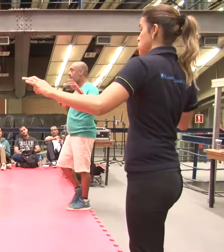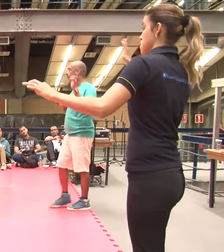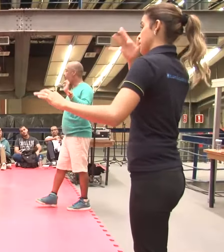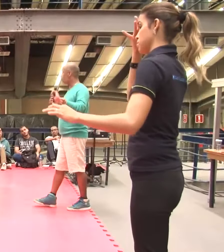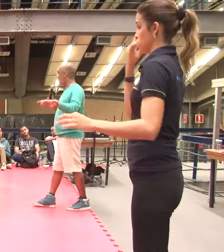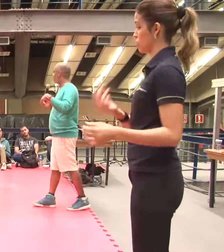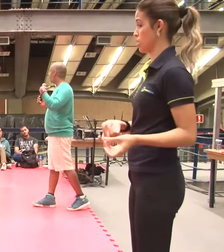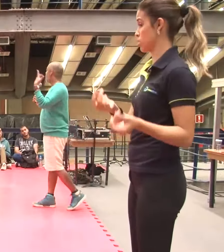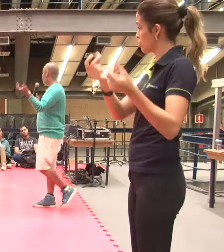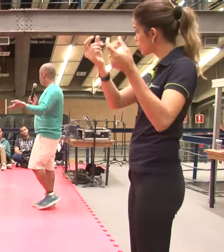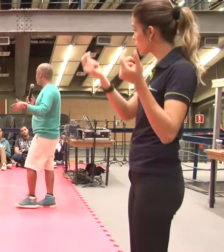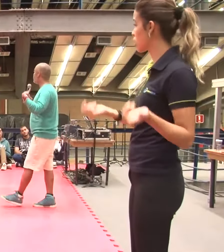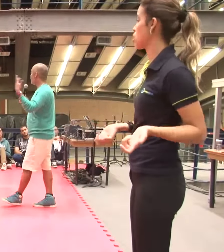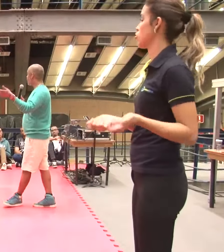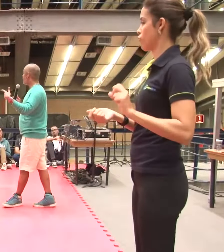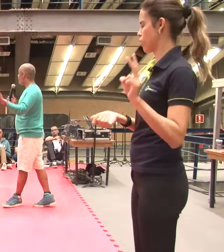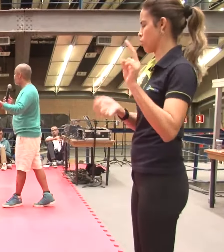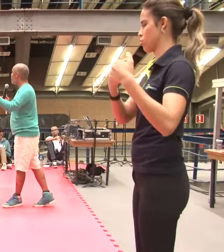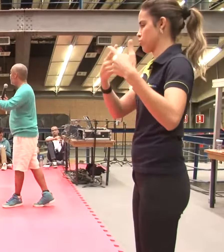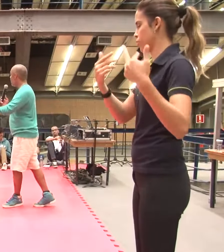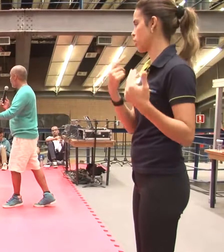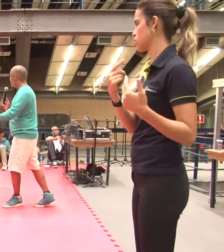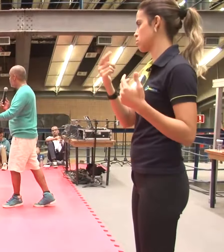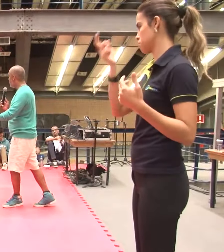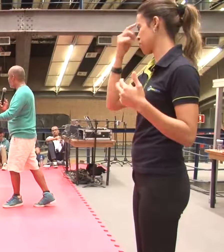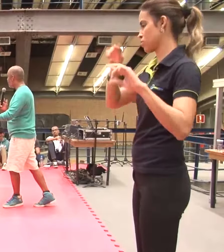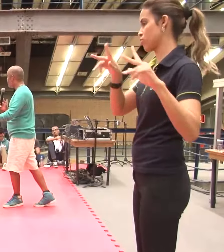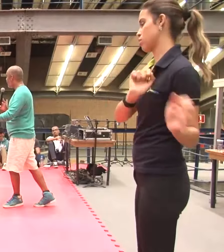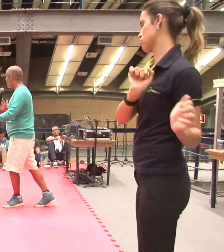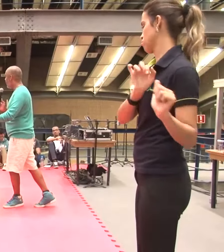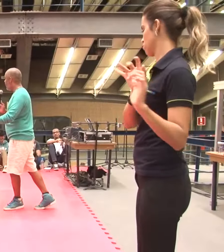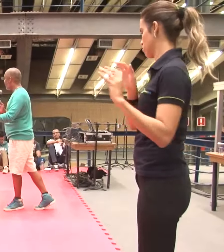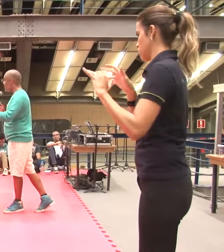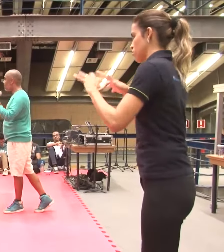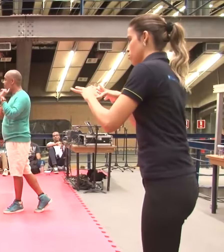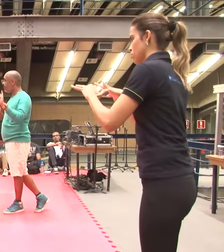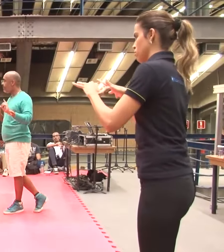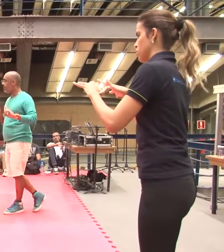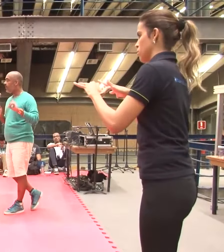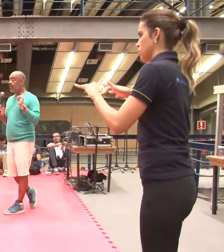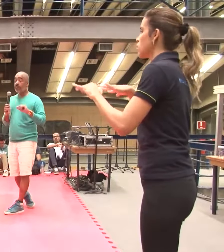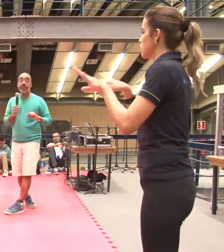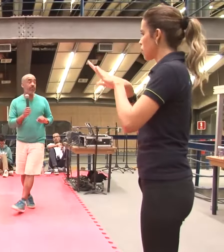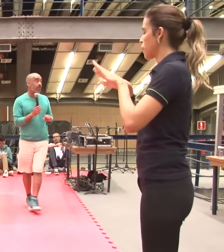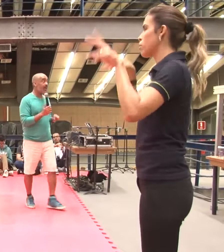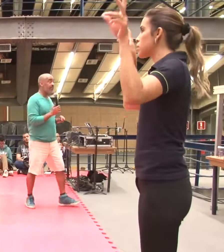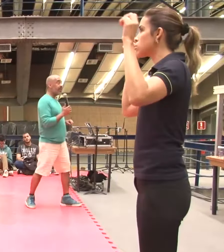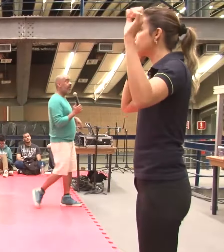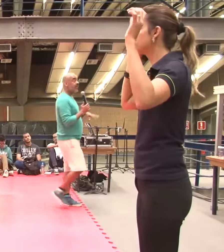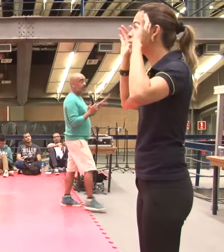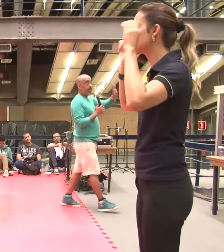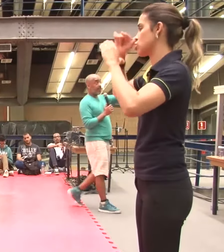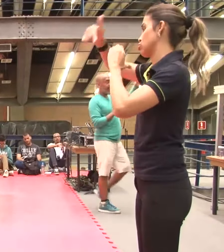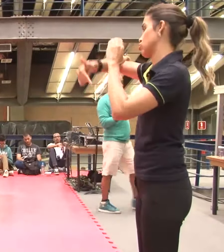mais ricas, com outros gostos, com outros gostos, etc, etc, para esse espaço. Né? É uma questão de a gente refletir sobre